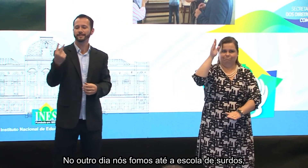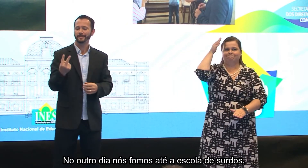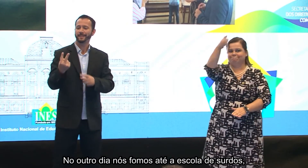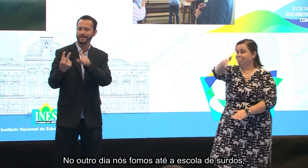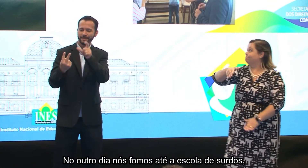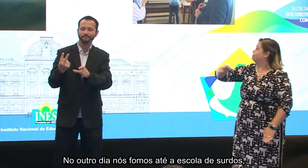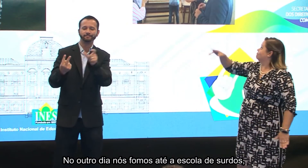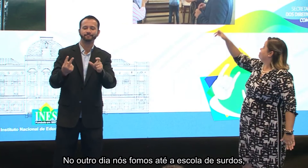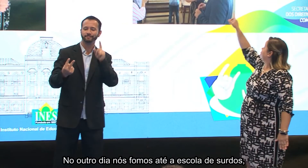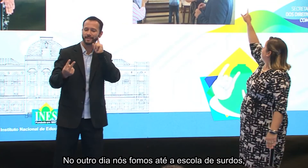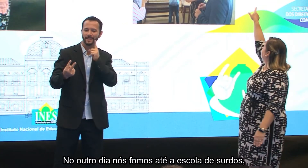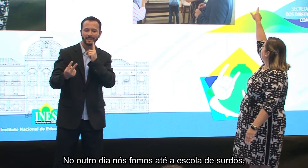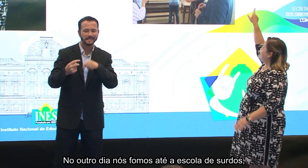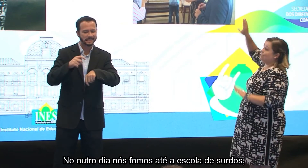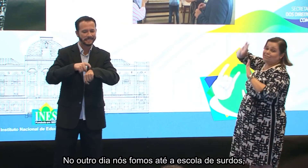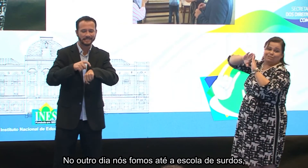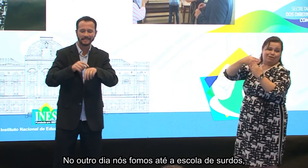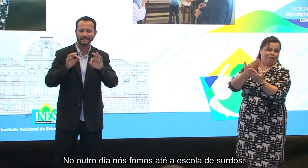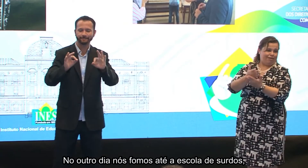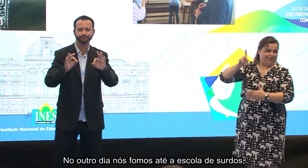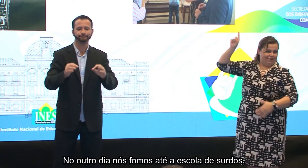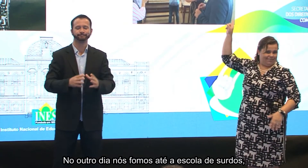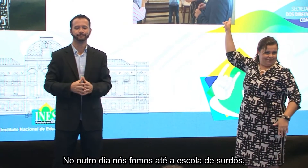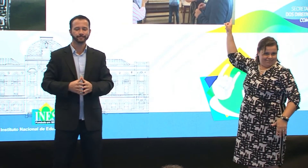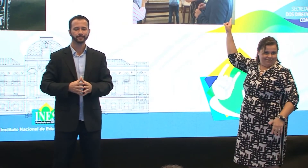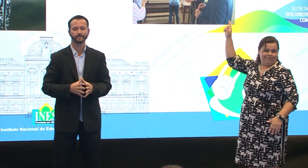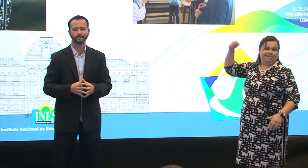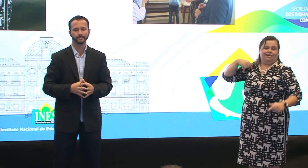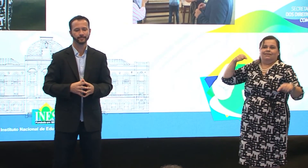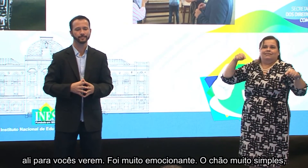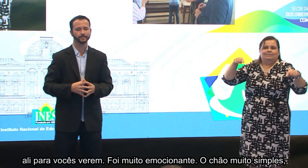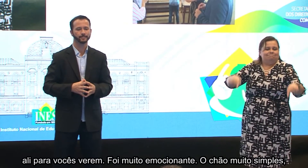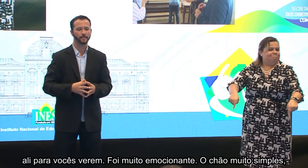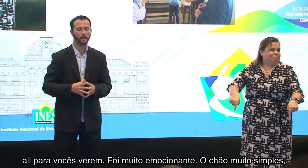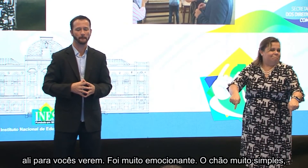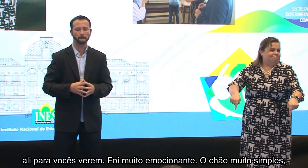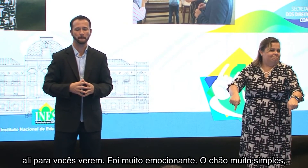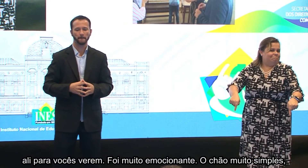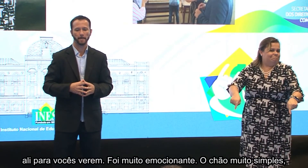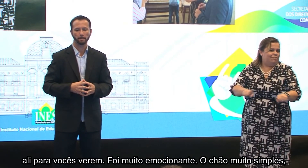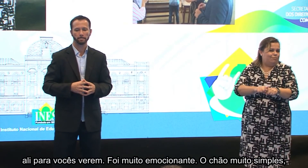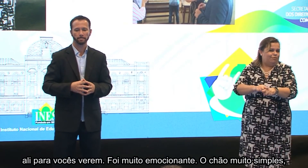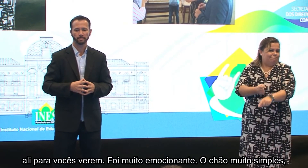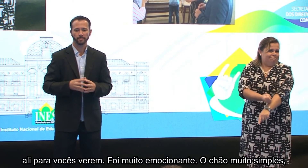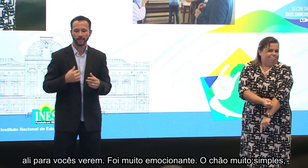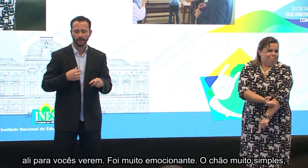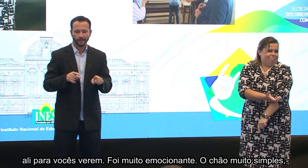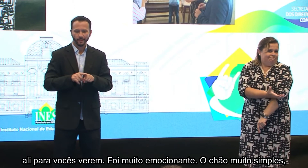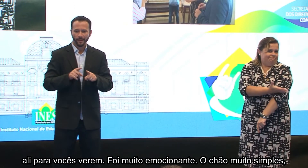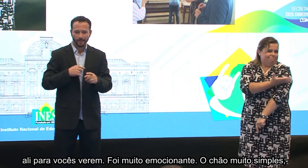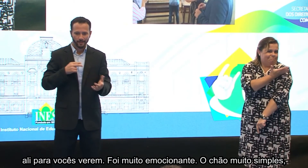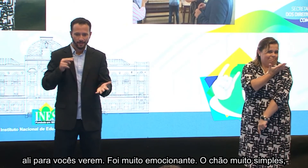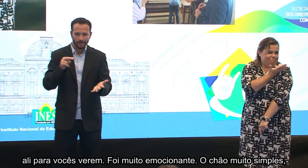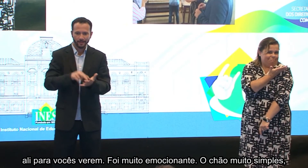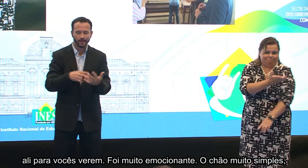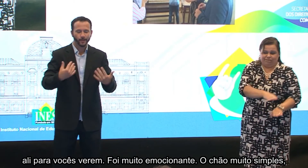dia, nós fomos até a escola de surdos, ali para vocês verem, e foi muito